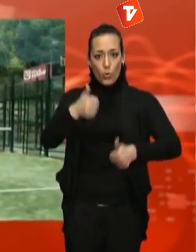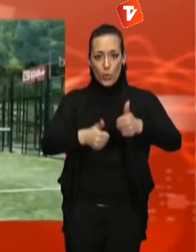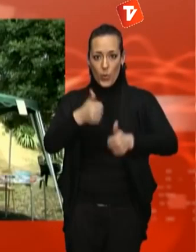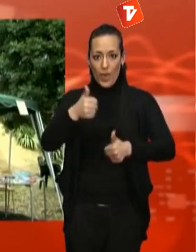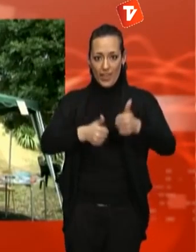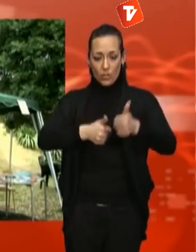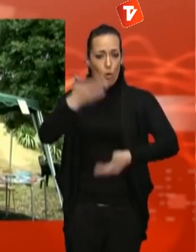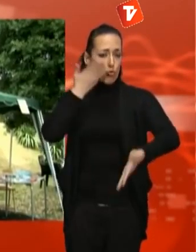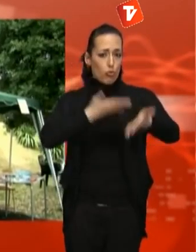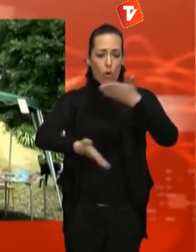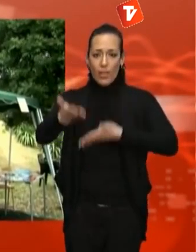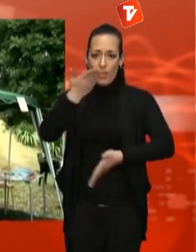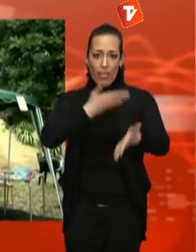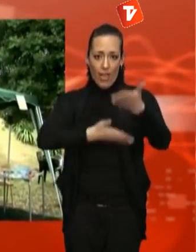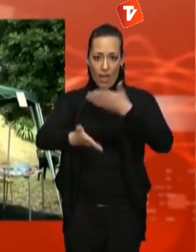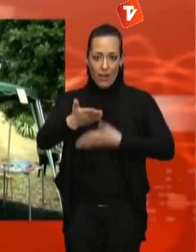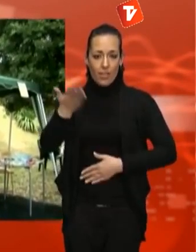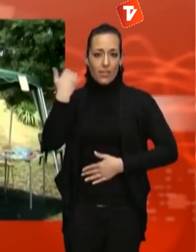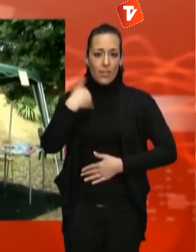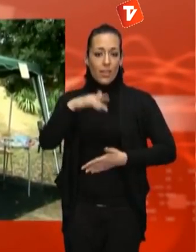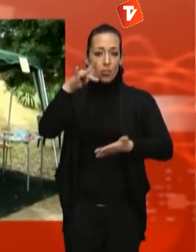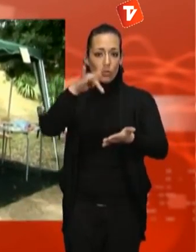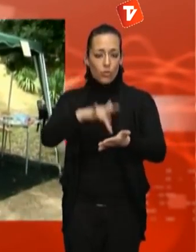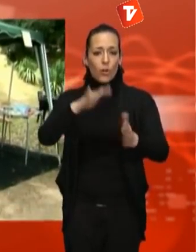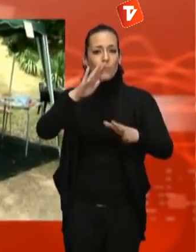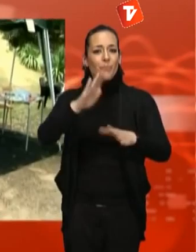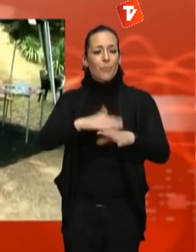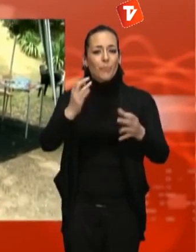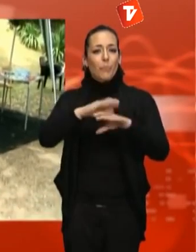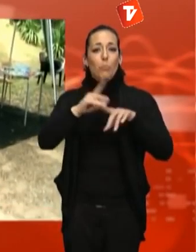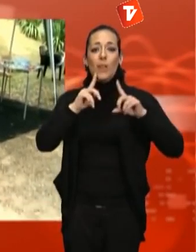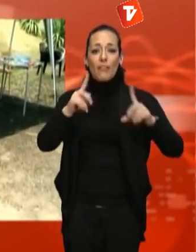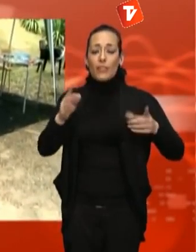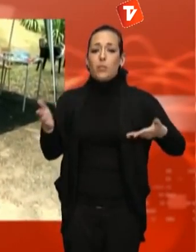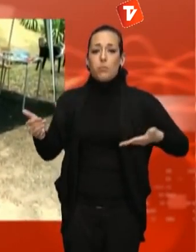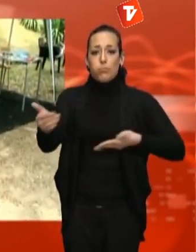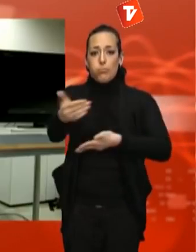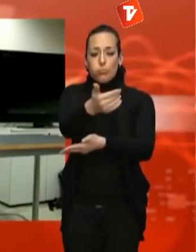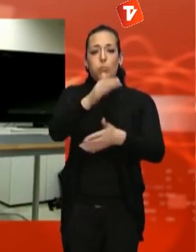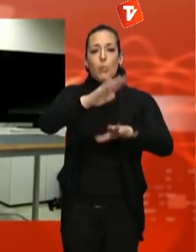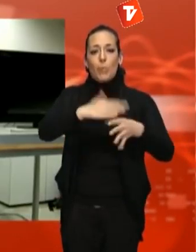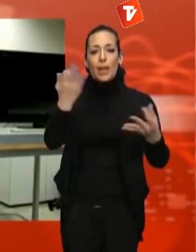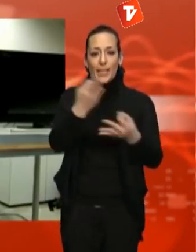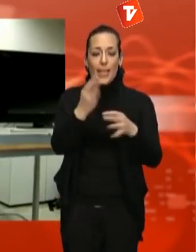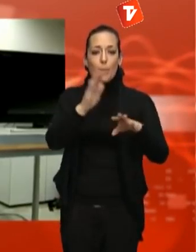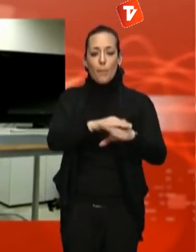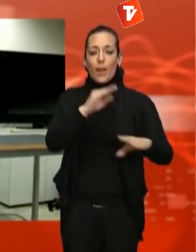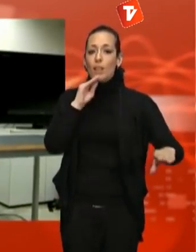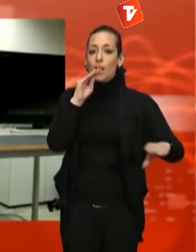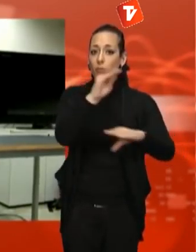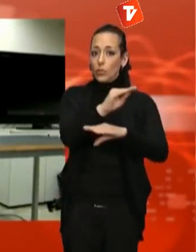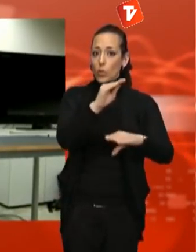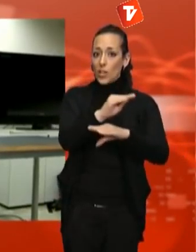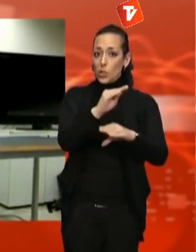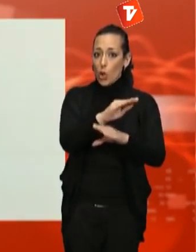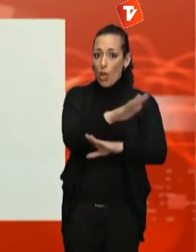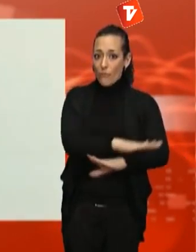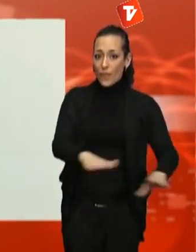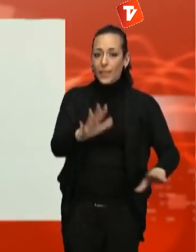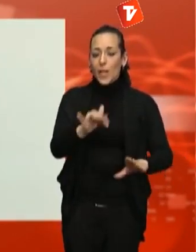'hoquei de la ciutat uneixen esforços per ajudar les persones més desfavorides, prioritzant els recursos i l'educació infantil. Aquest dijous s'ha